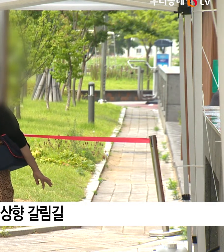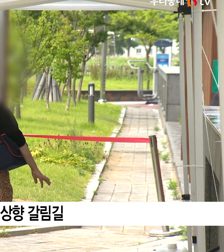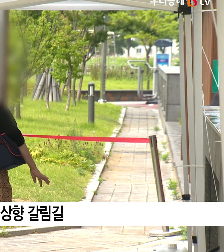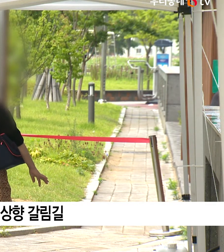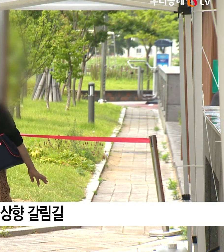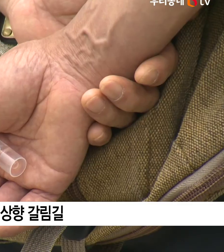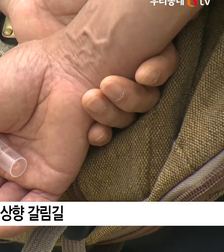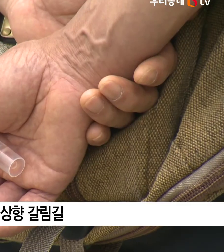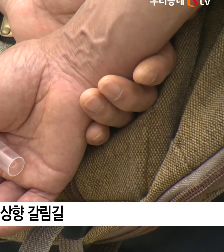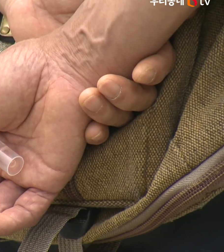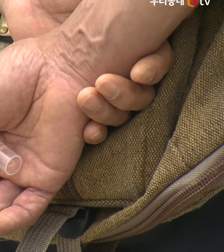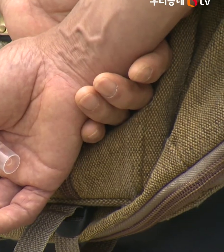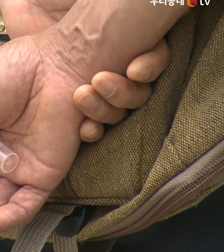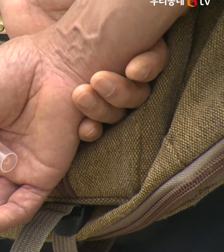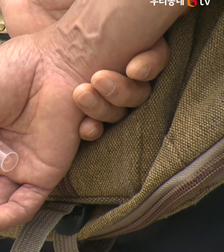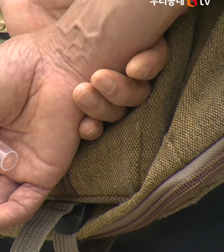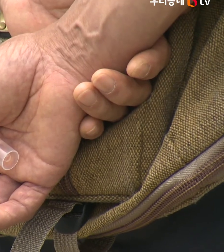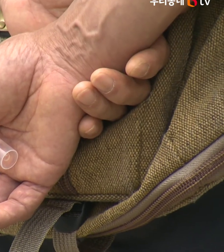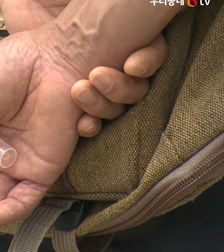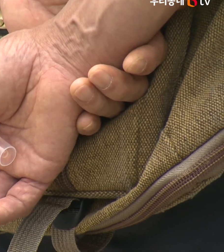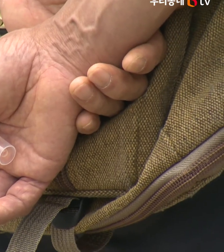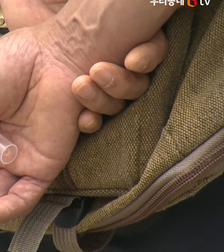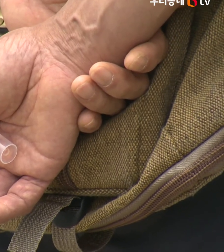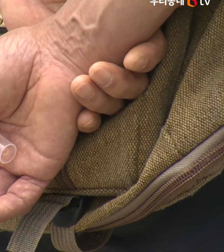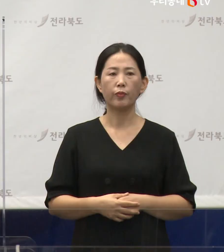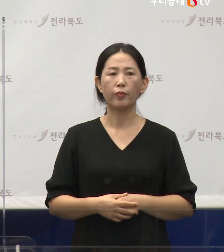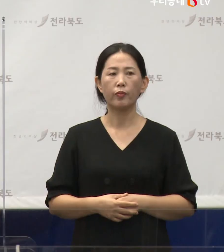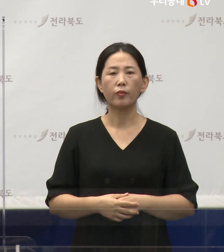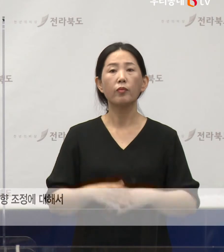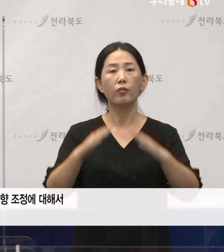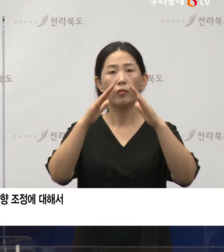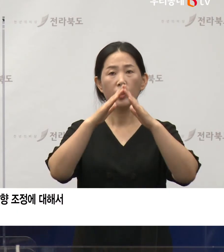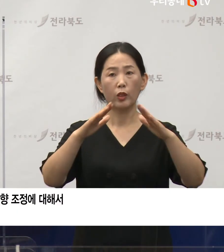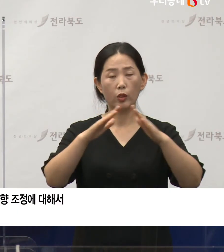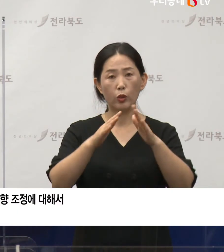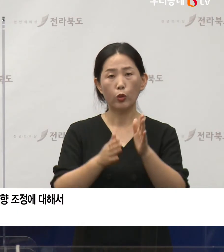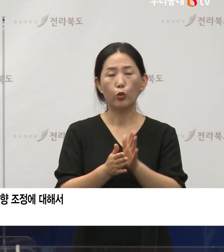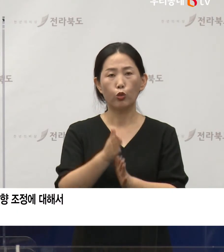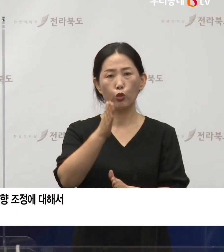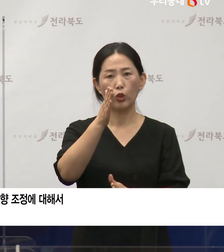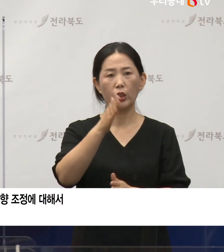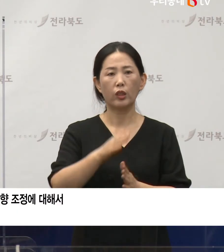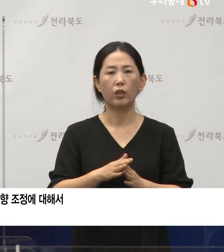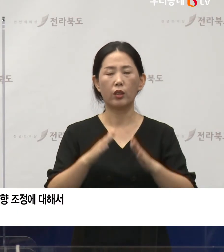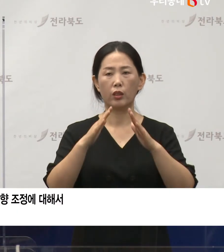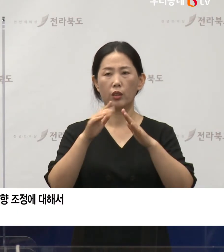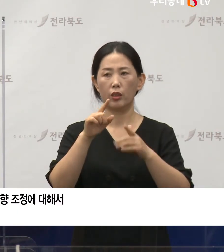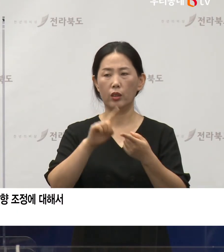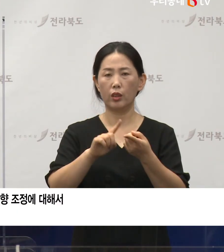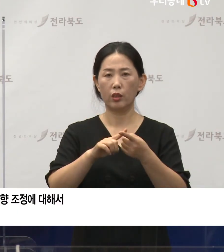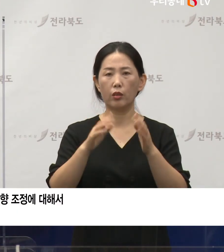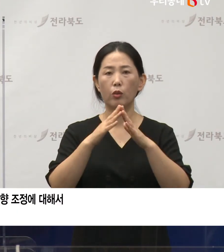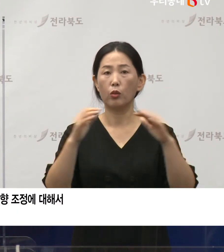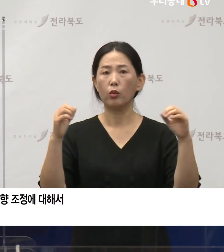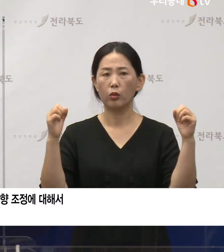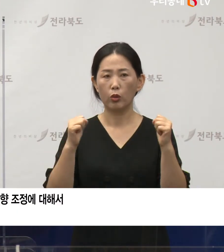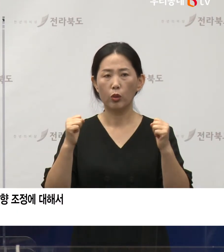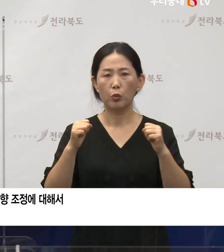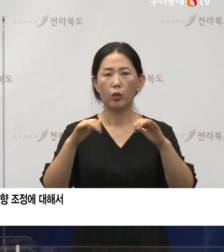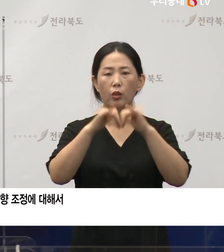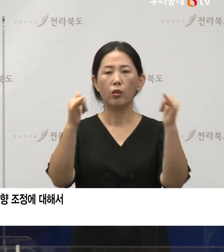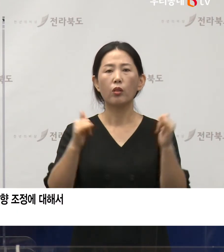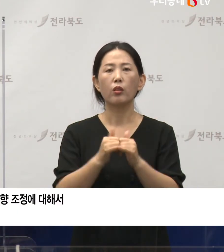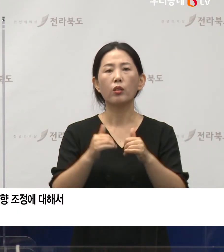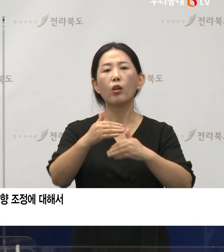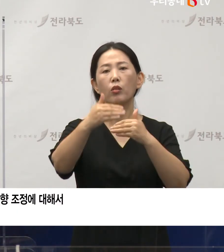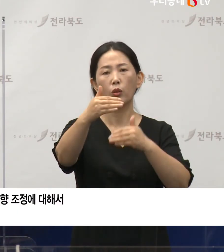거리두기 4단계 전환 기준에 충족합니다. 우리 전주시에 대해서 전라북도는 사회적